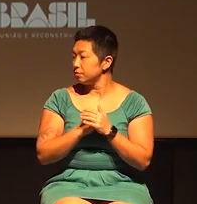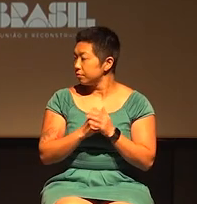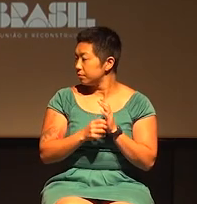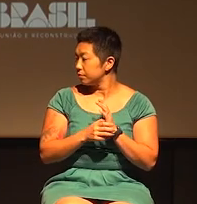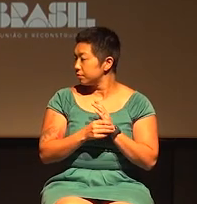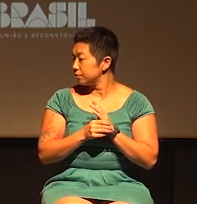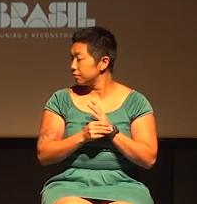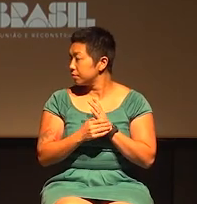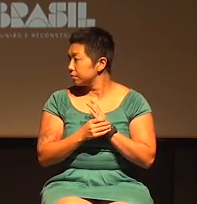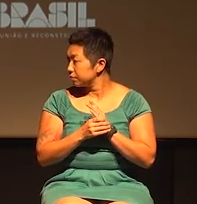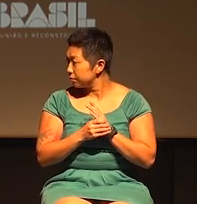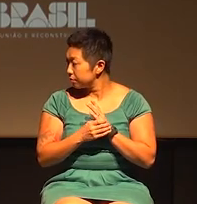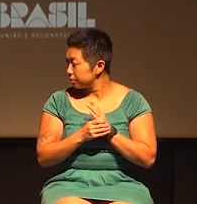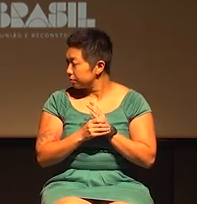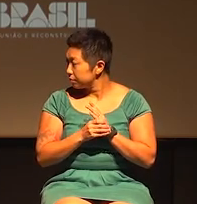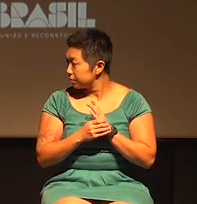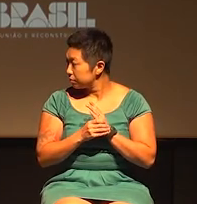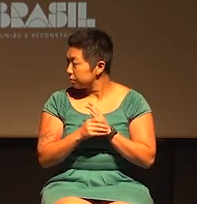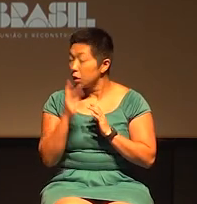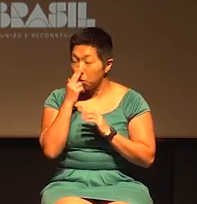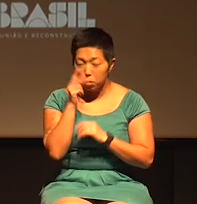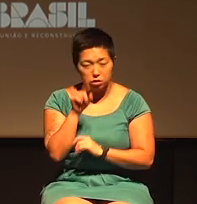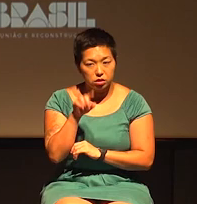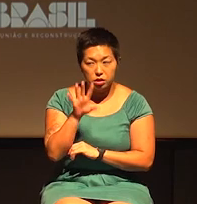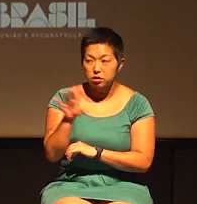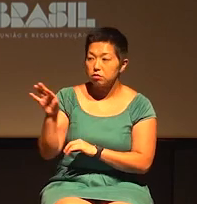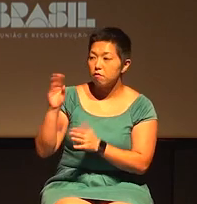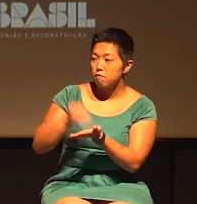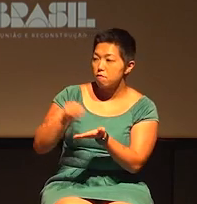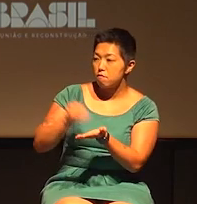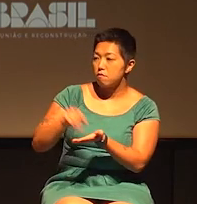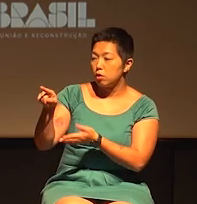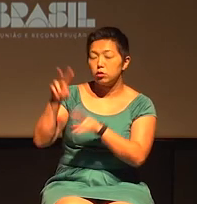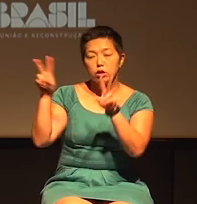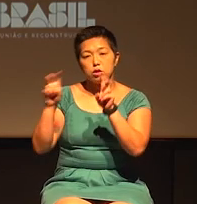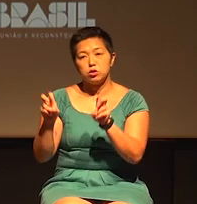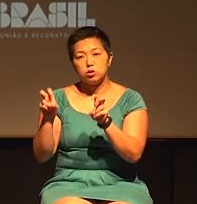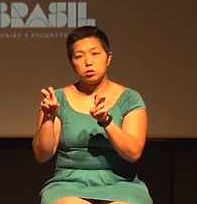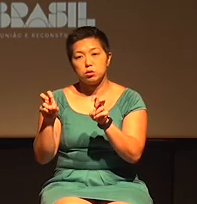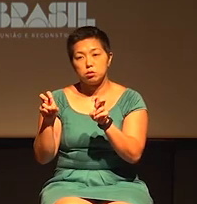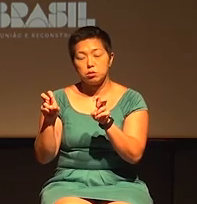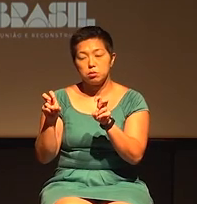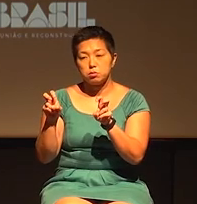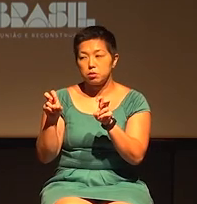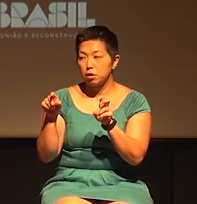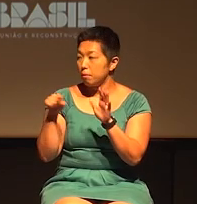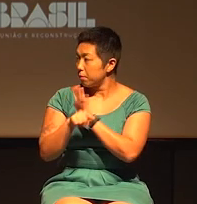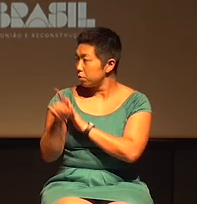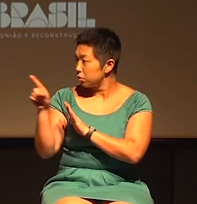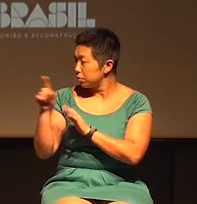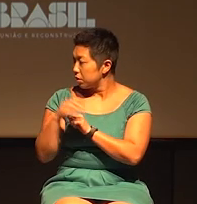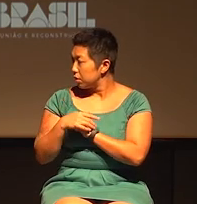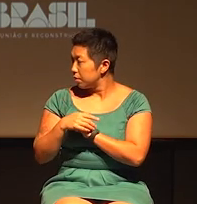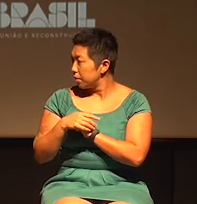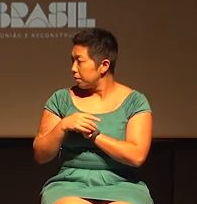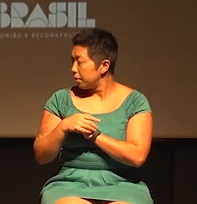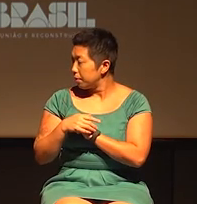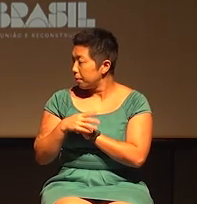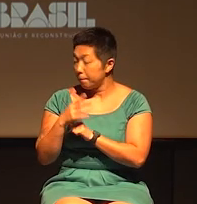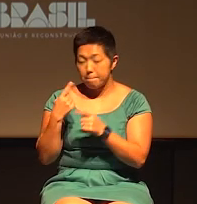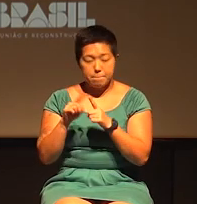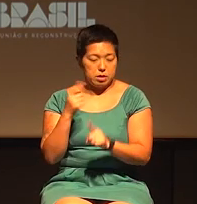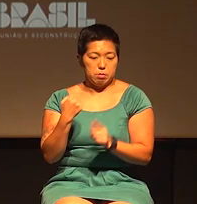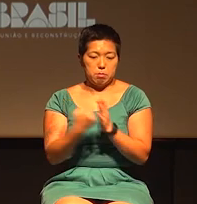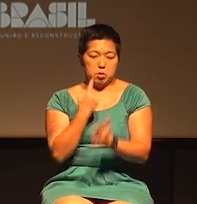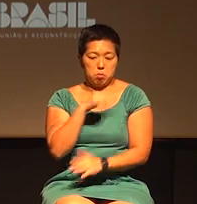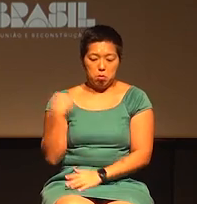eh acho queou né não falta falta uma sobre o é um pouco perguntar para ela mas não não para